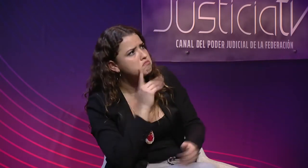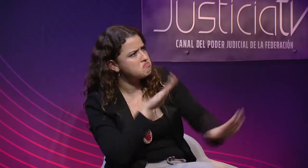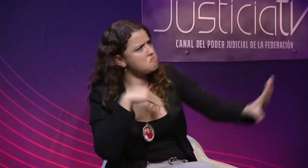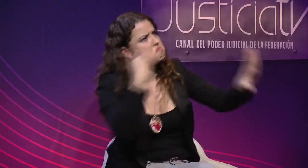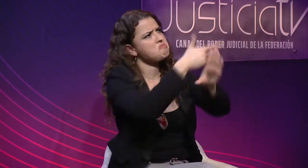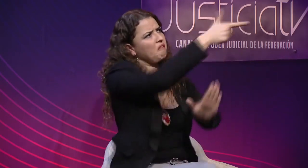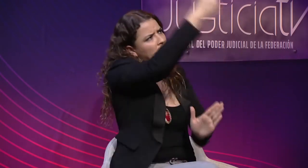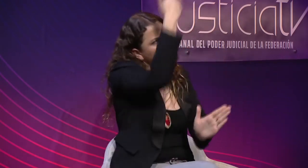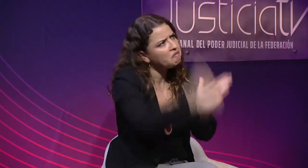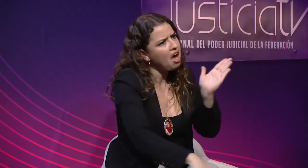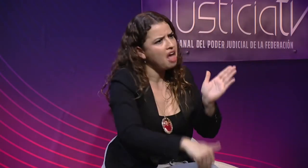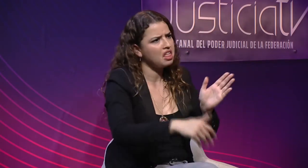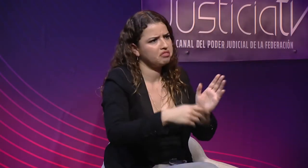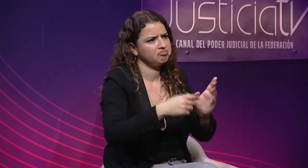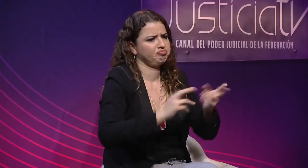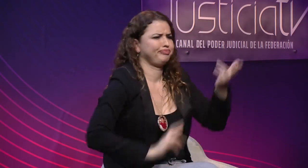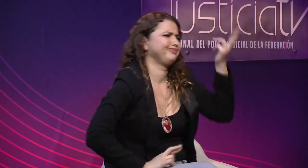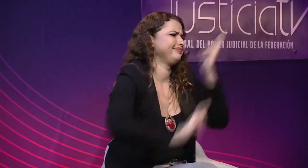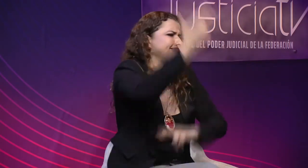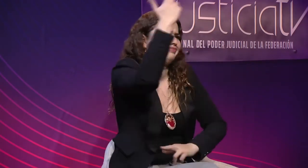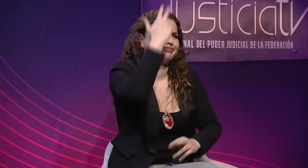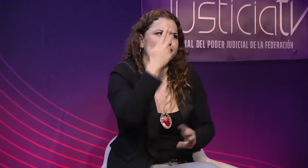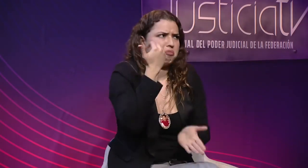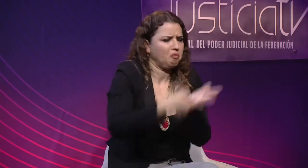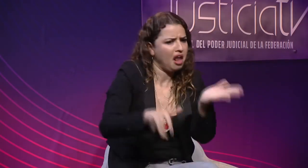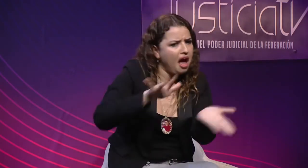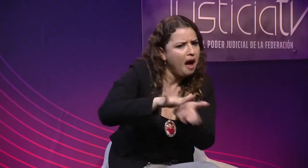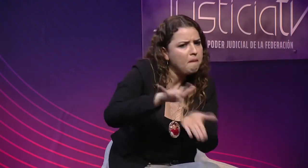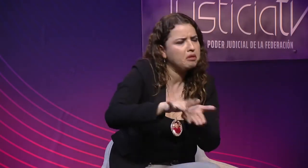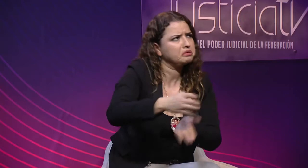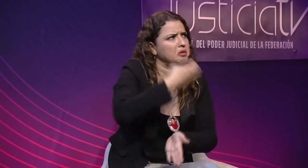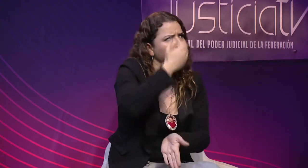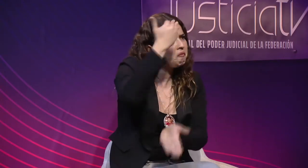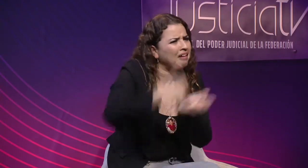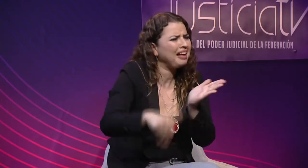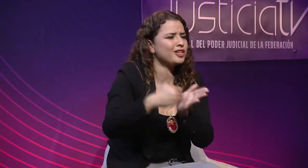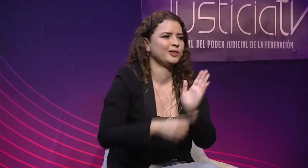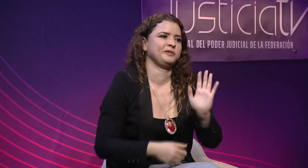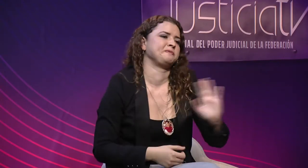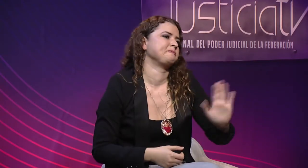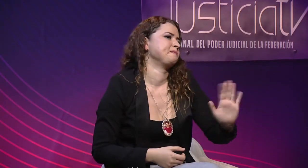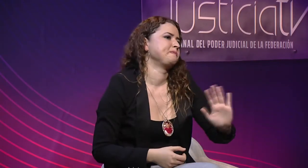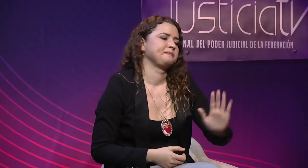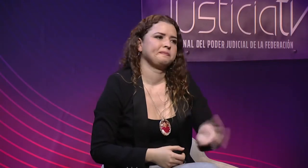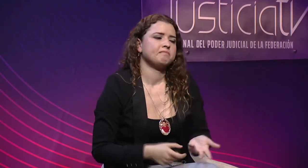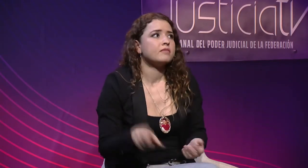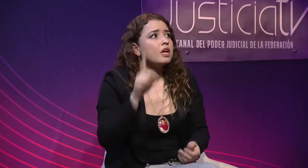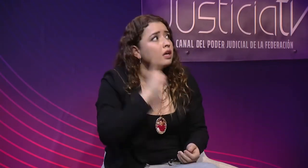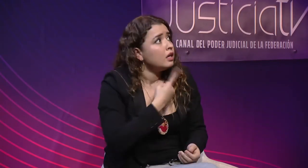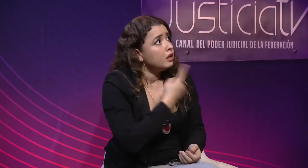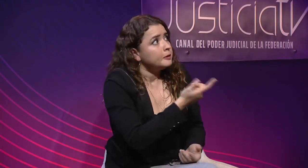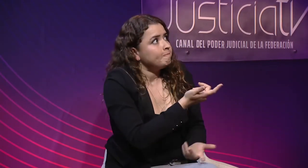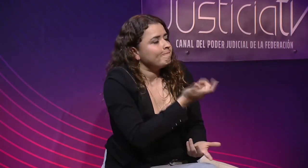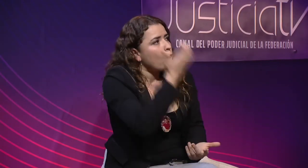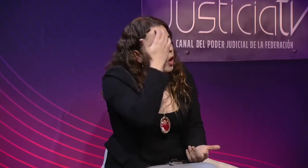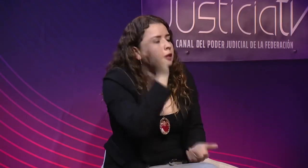llevarle la información, ¿no? Y tampoco se trata que la comunidad, pues, se levanten armas o haga de